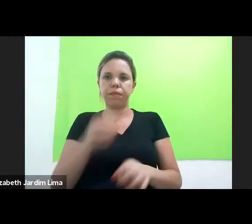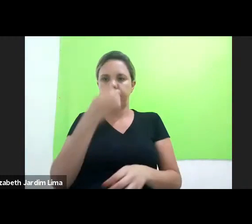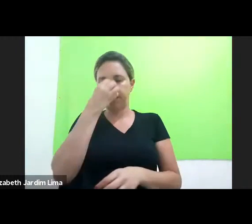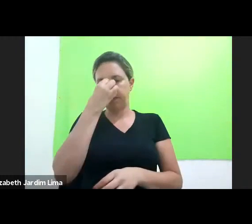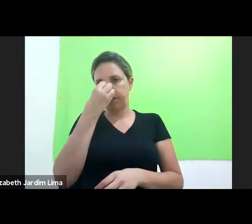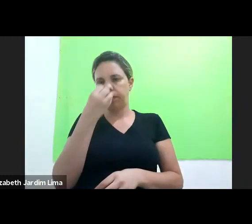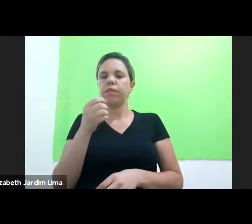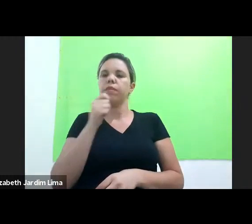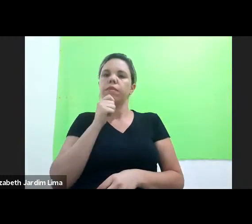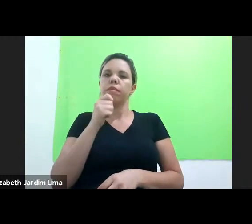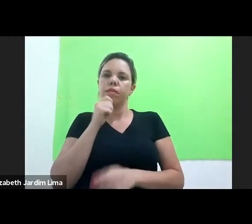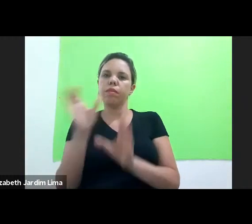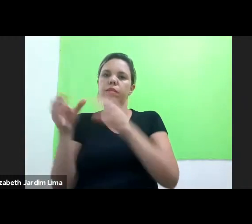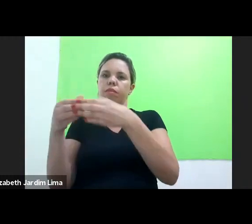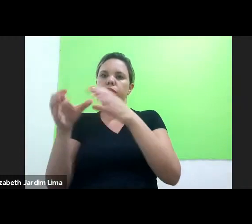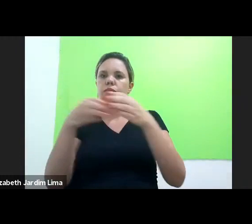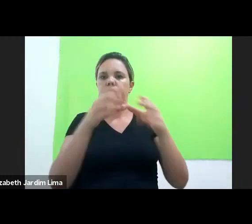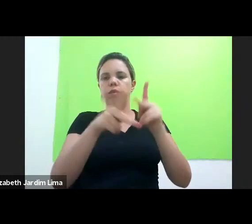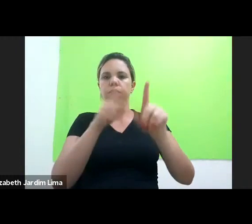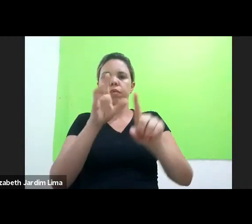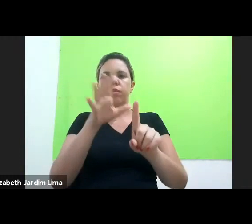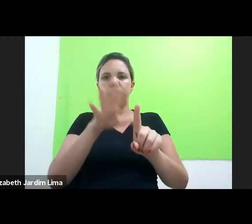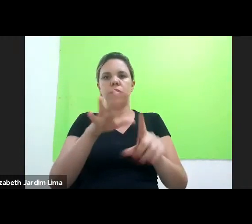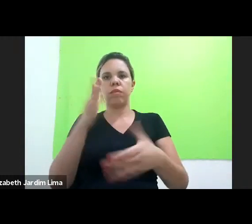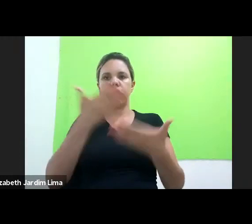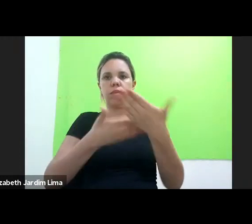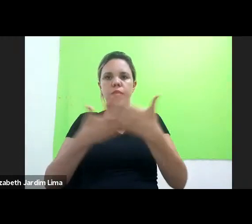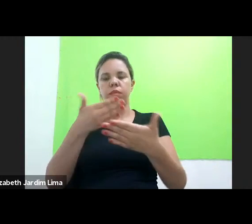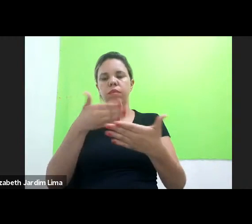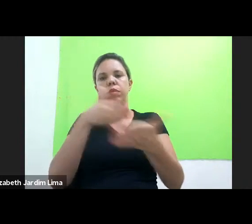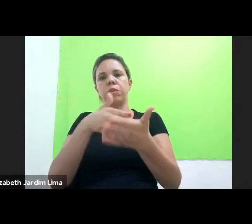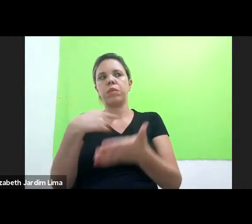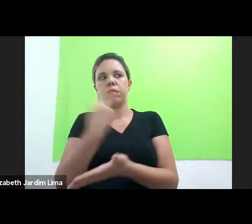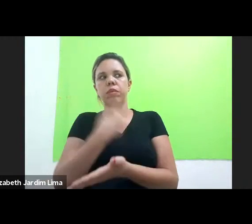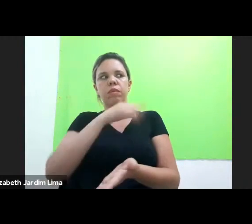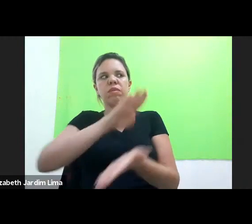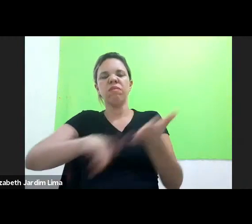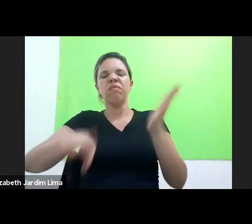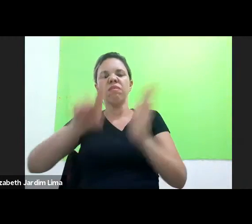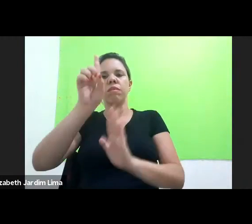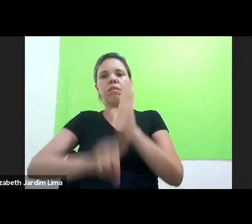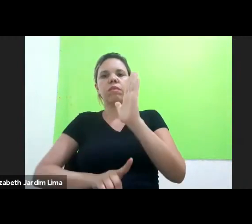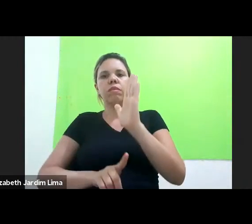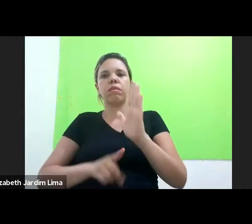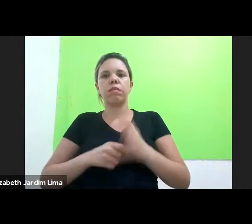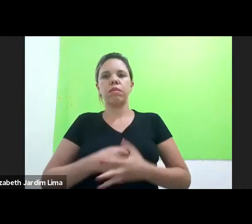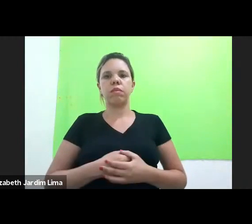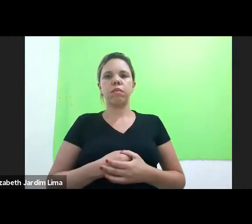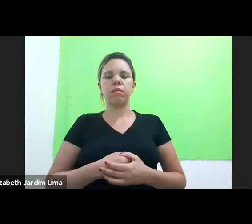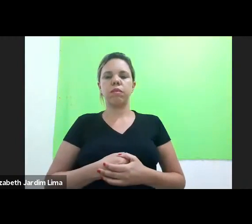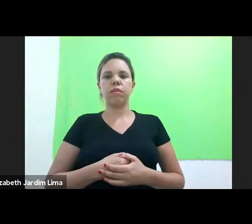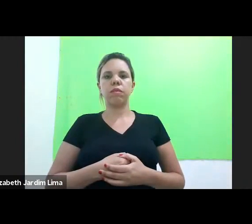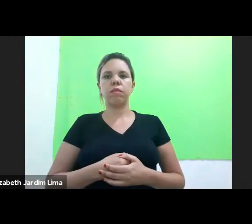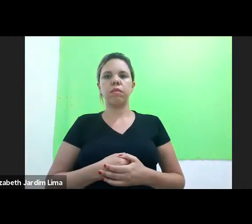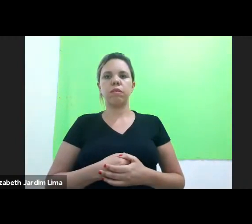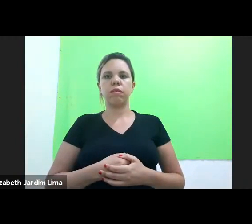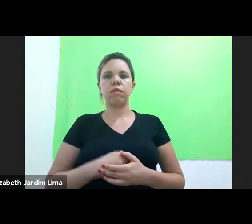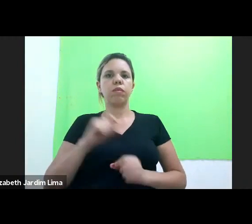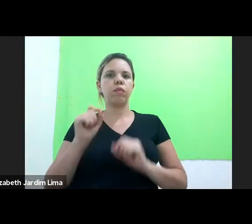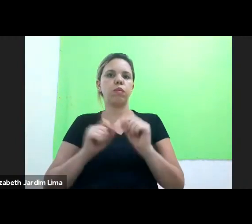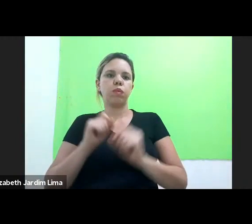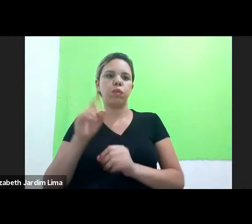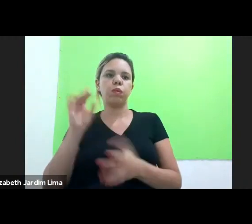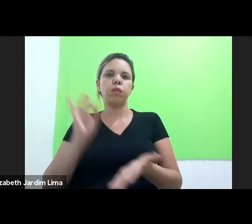colonizadoras, né? Que nos invisibiliza, que nos tira direitos e que